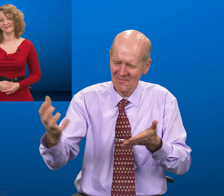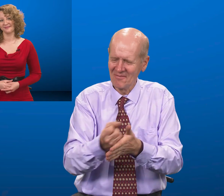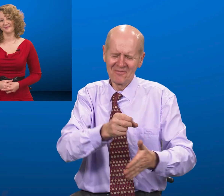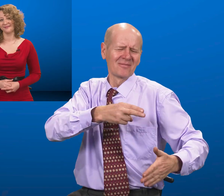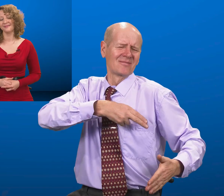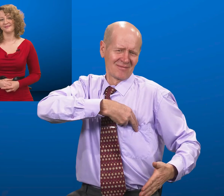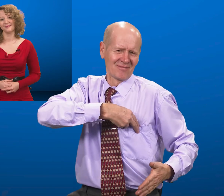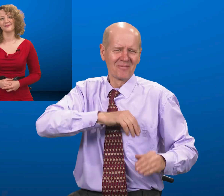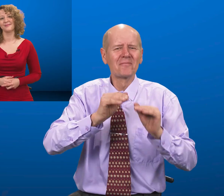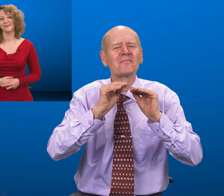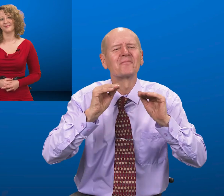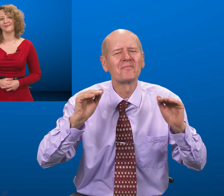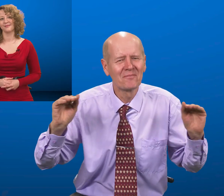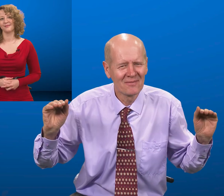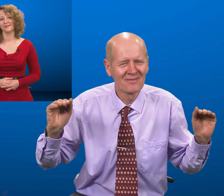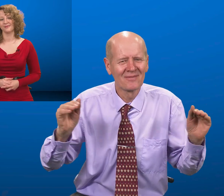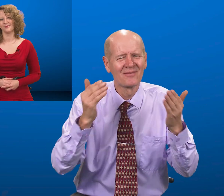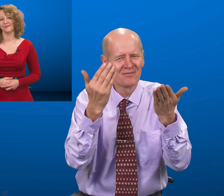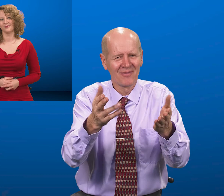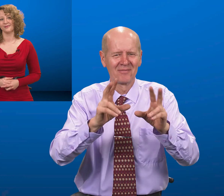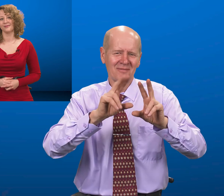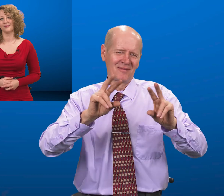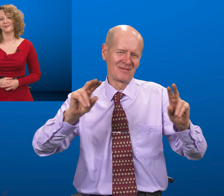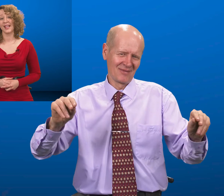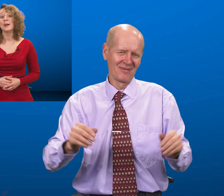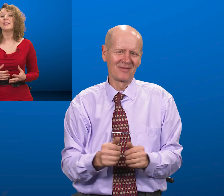будет истинный мир и счастье во